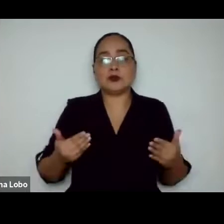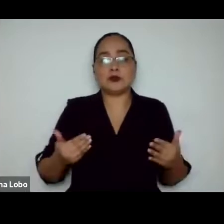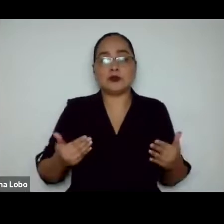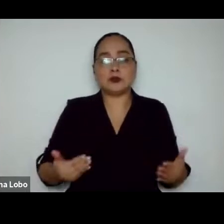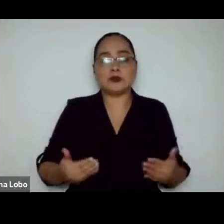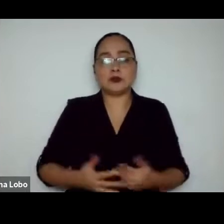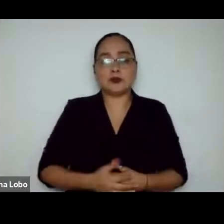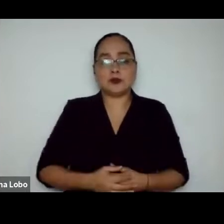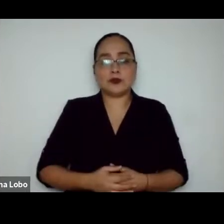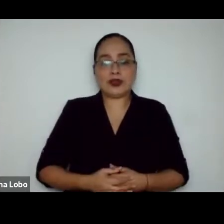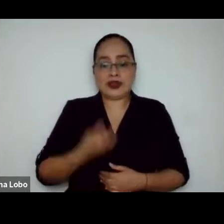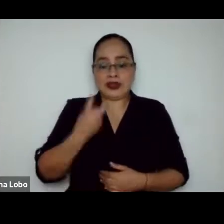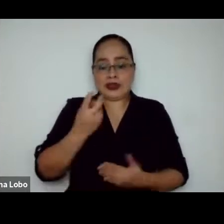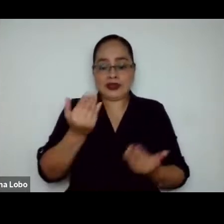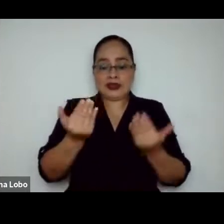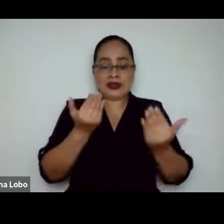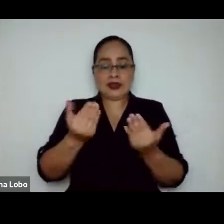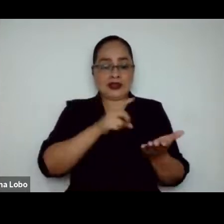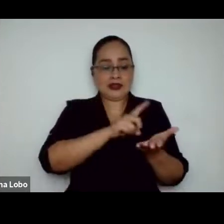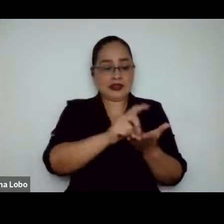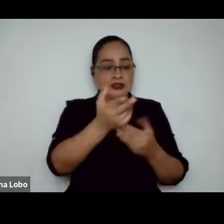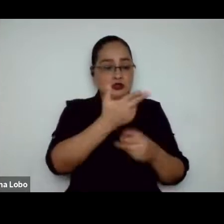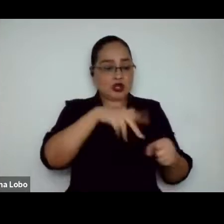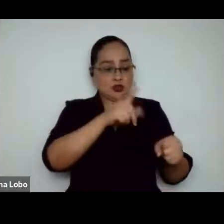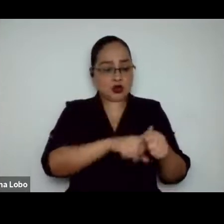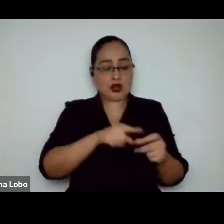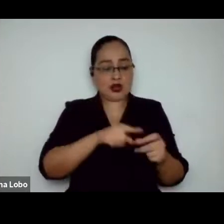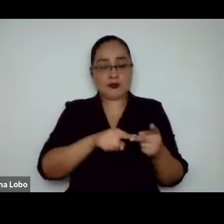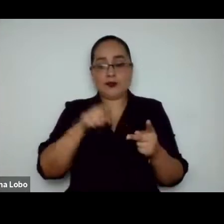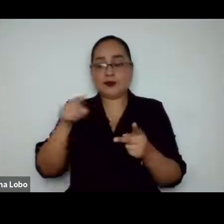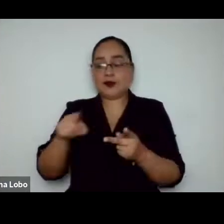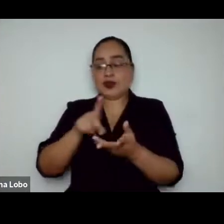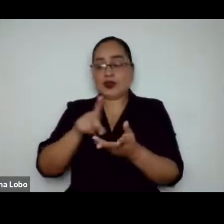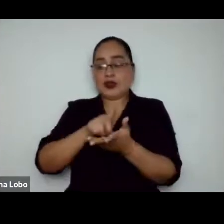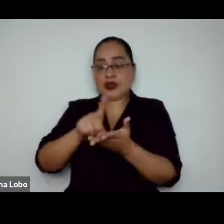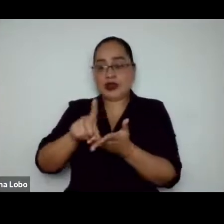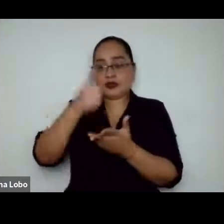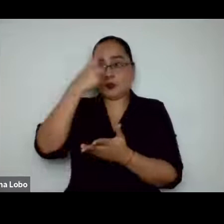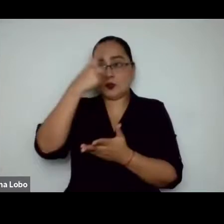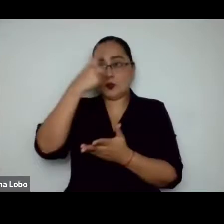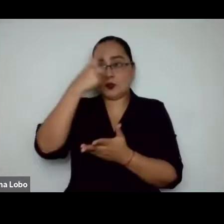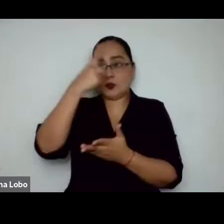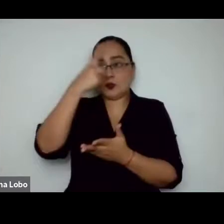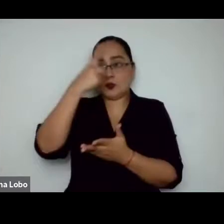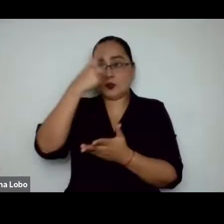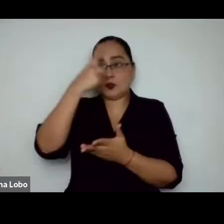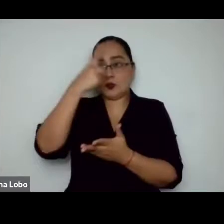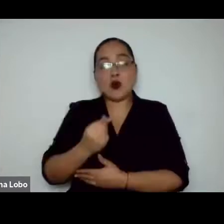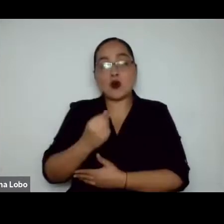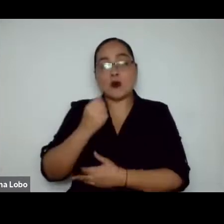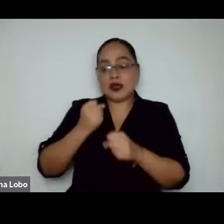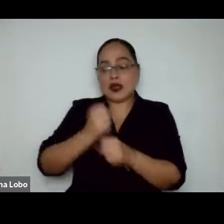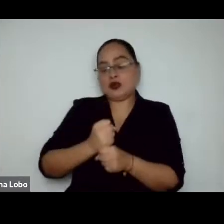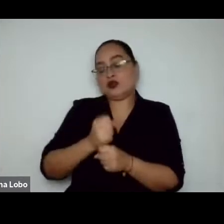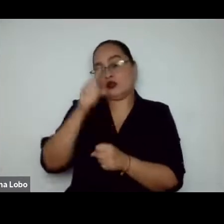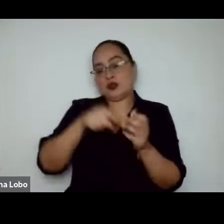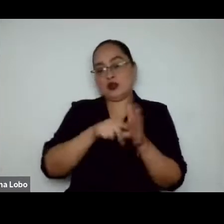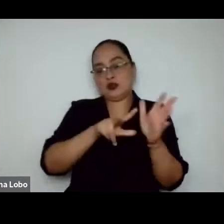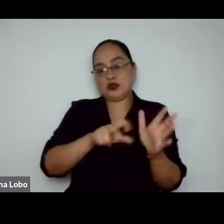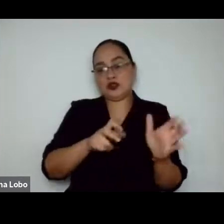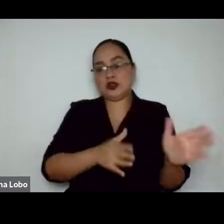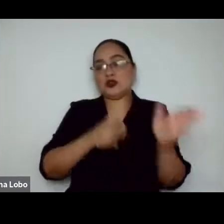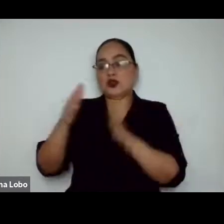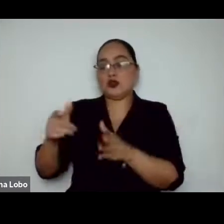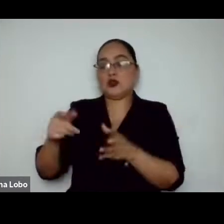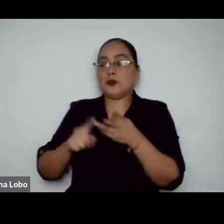esta distinción entre derechos naturales, derechos del hombre en el siglo XIX, derechos humanos ya en el siglo